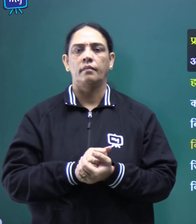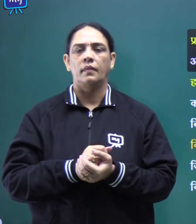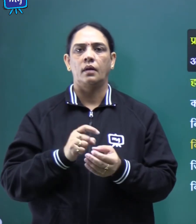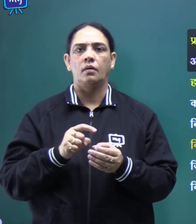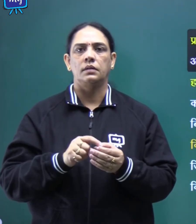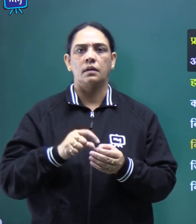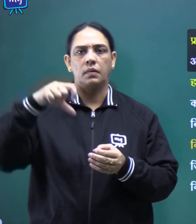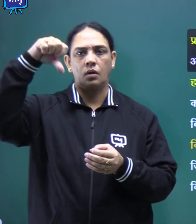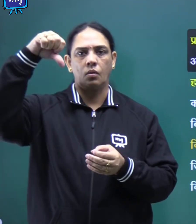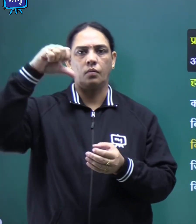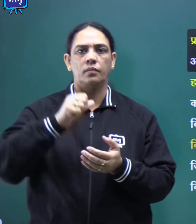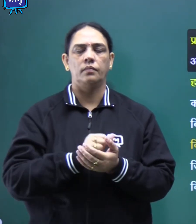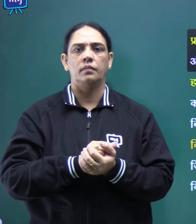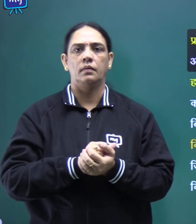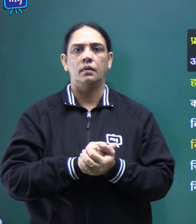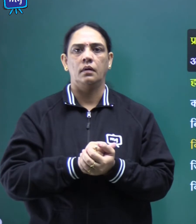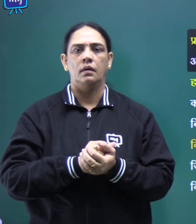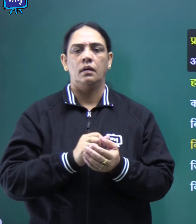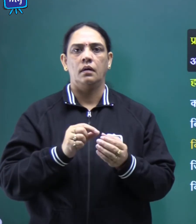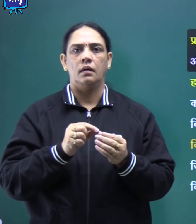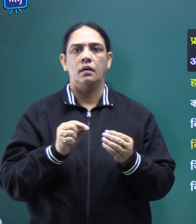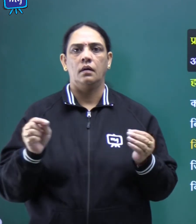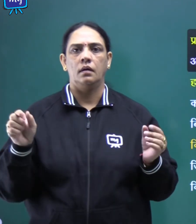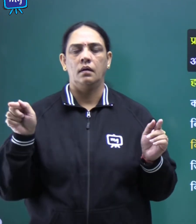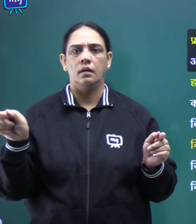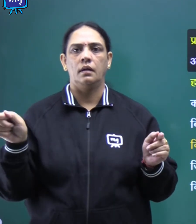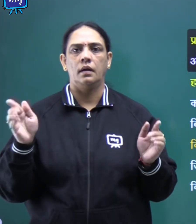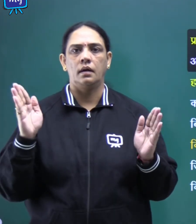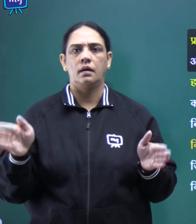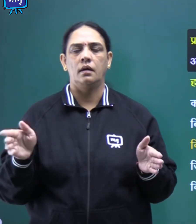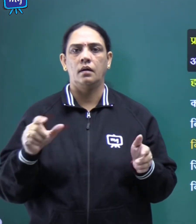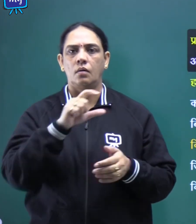प्रश्न नंबर 9, रेखाखंड व